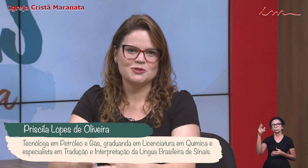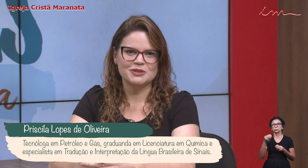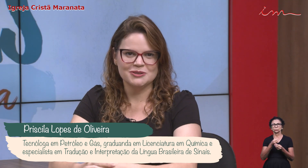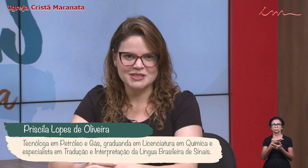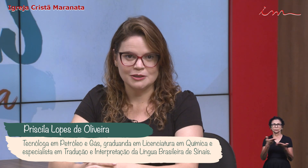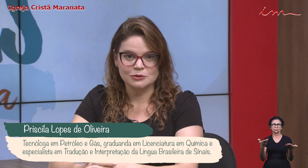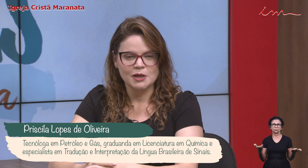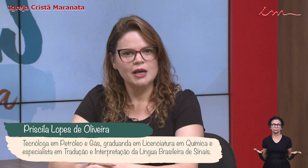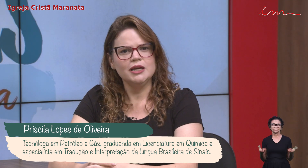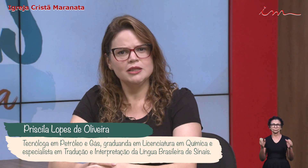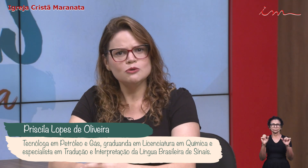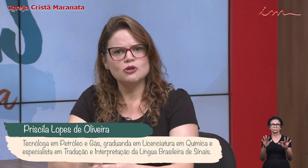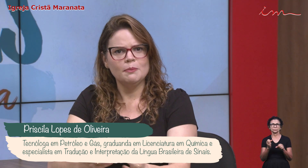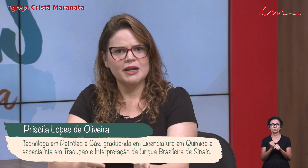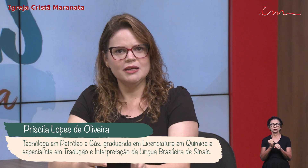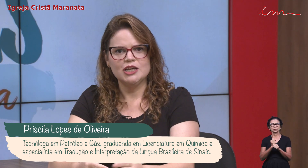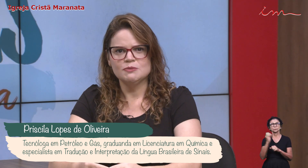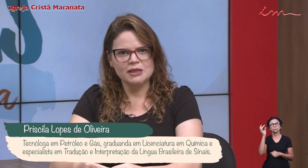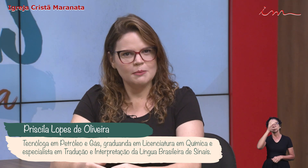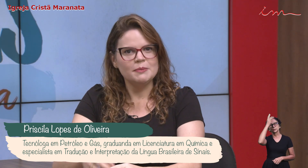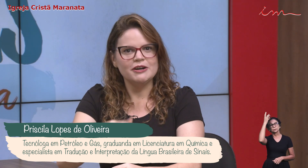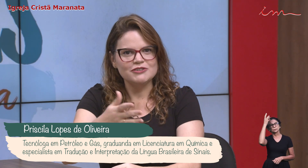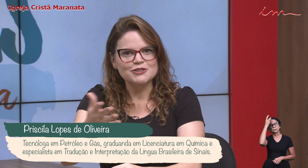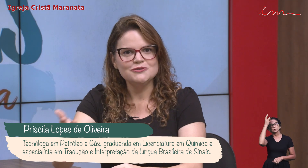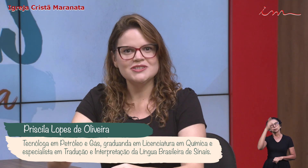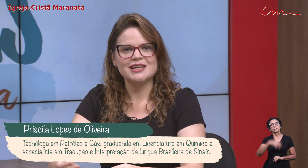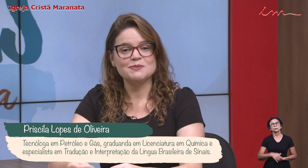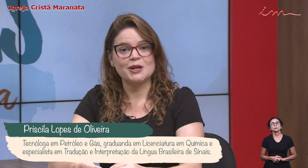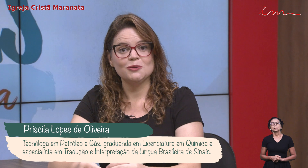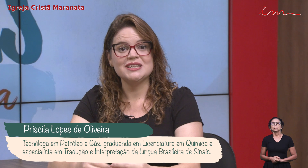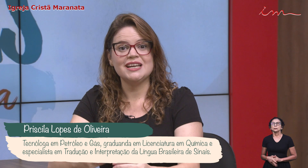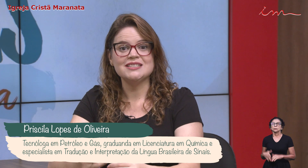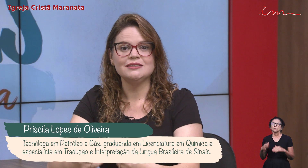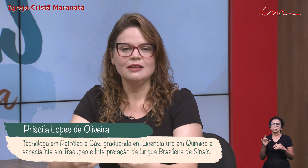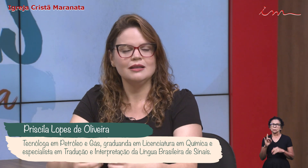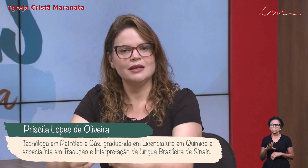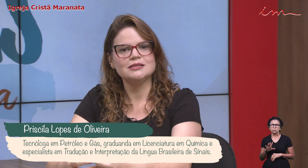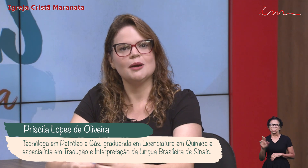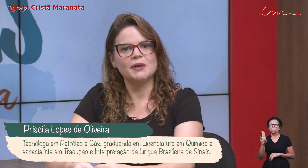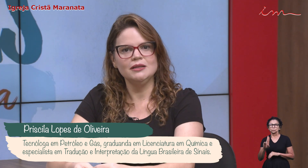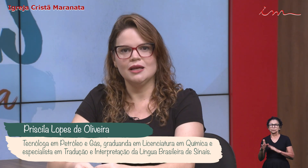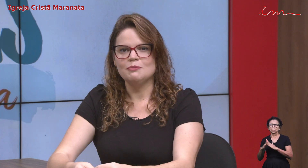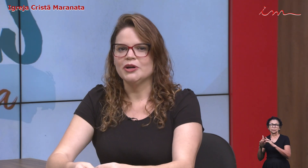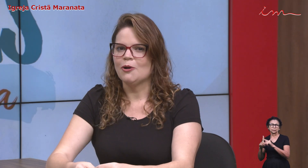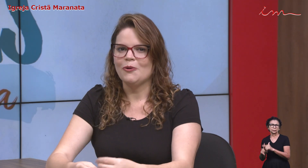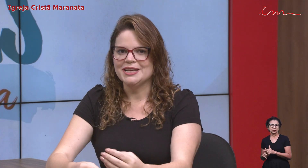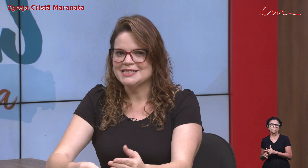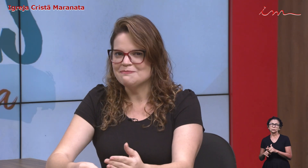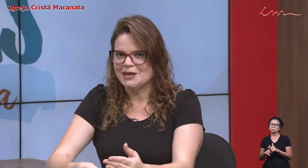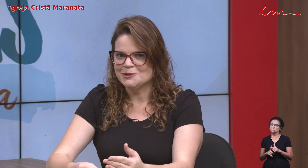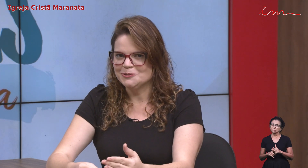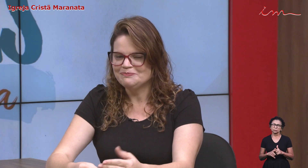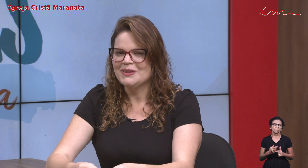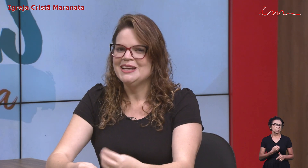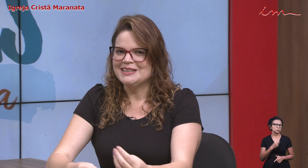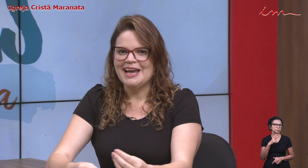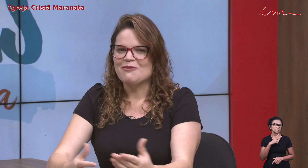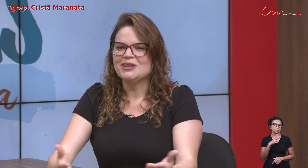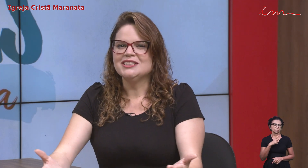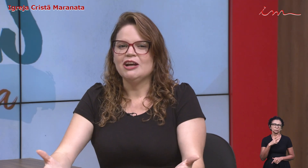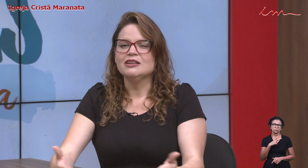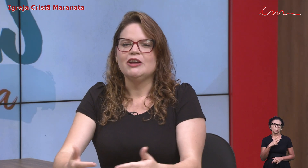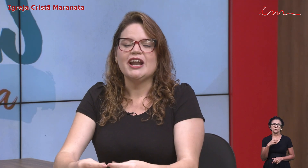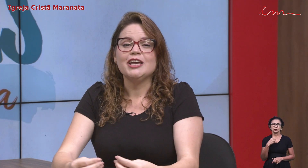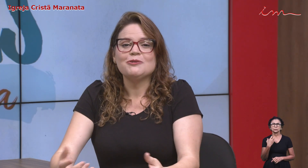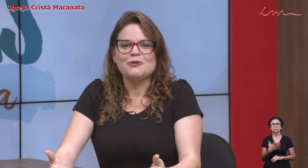obra do Espírito Santo. E não só para a igreja, mas também para a vida de vocês, para todos aqueles que têm interesse em aprender, porque conhecimento, né,